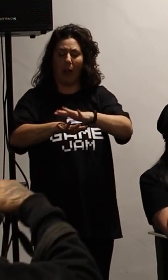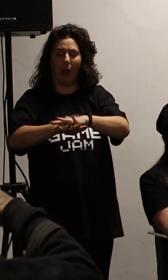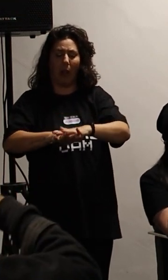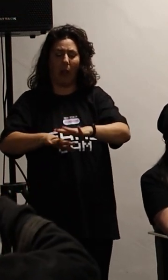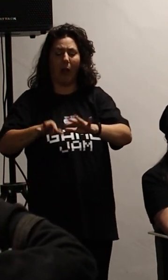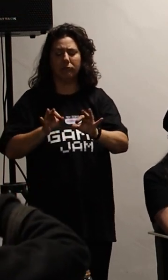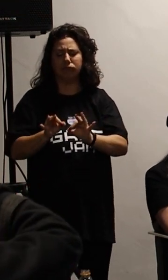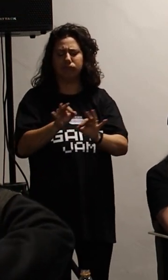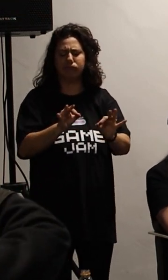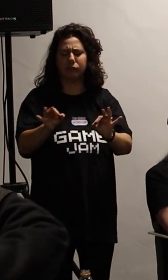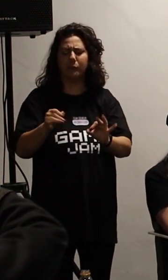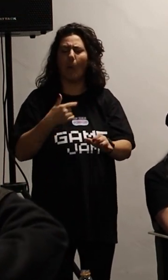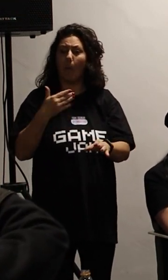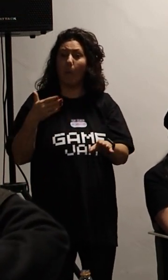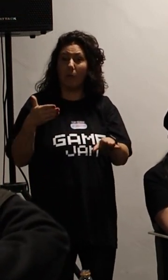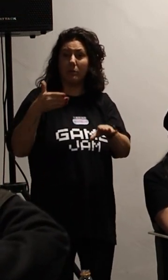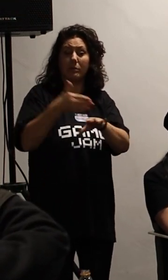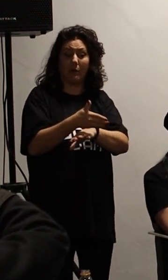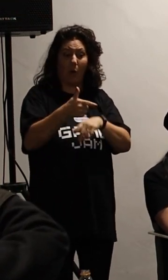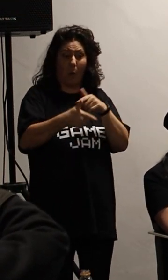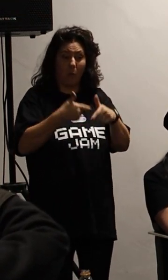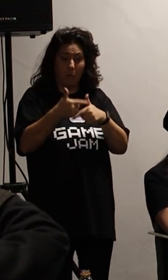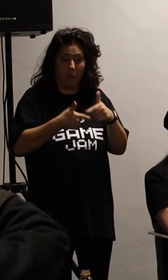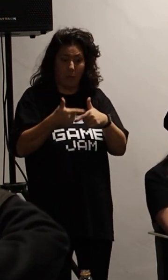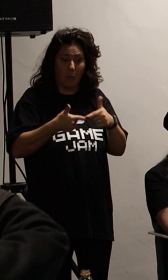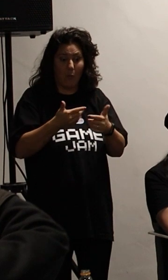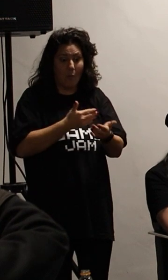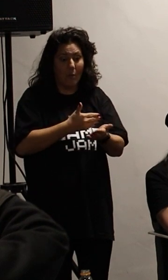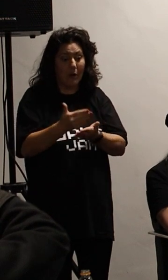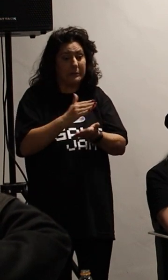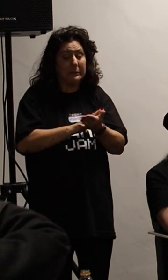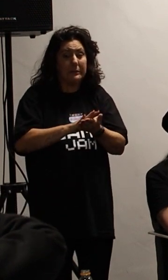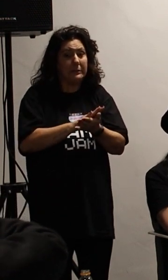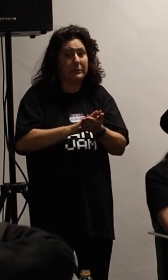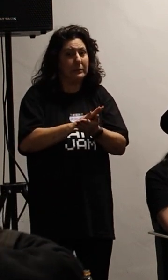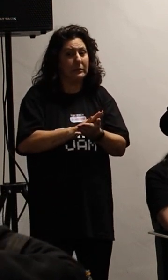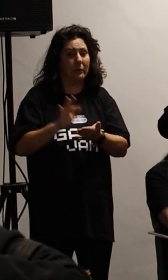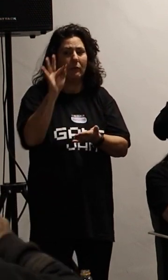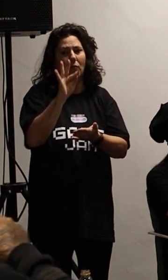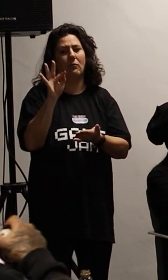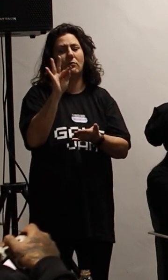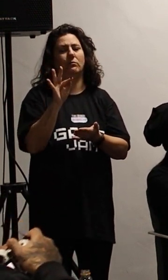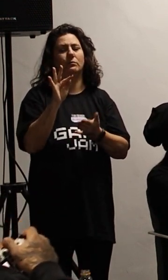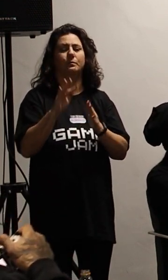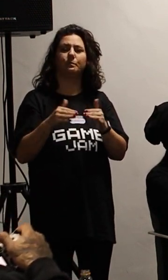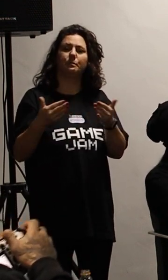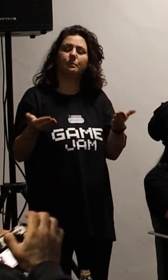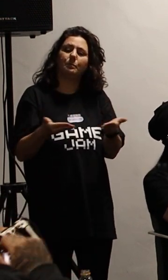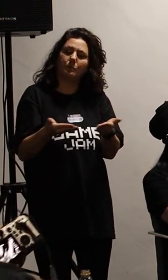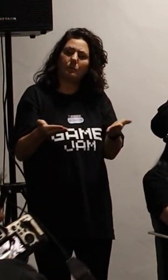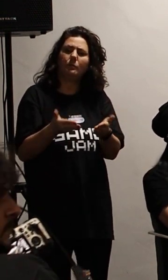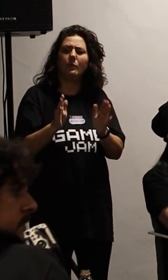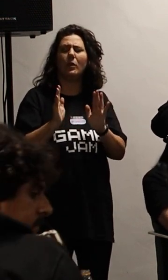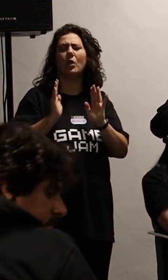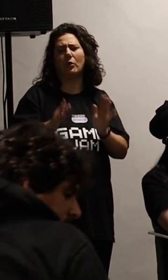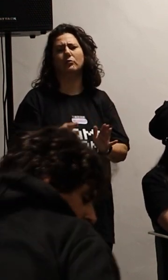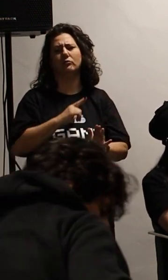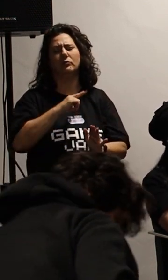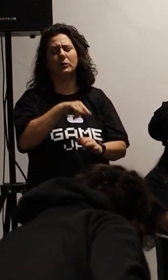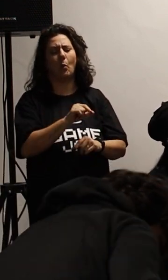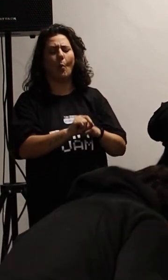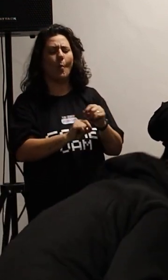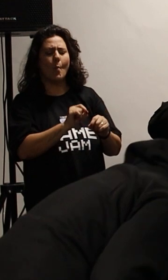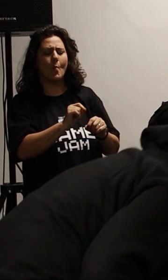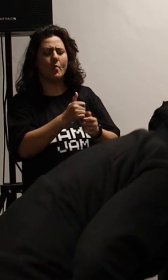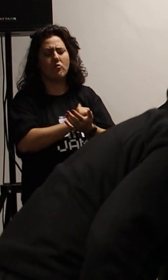entrei no mercado sem ter uma formação universitária de design de jogos, né? Então, hoje em dia, tem essa